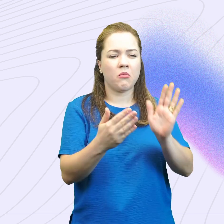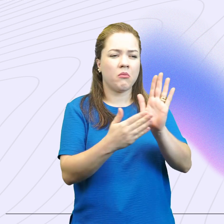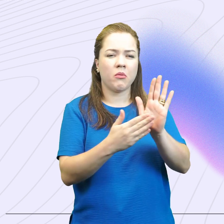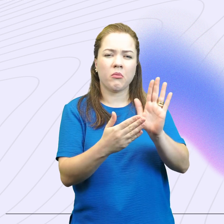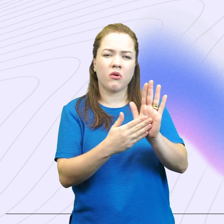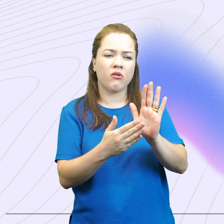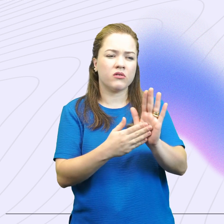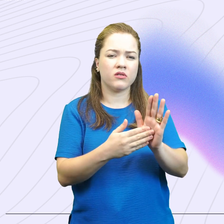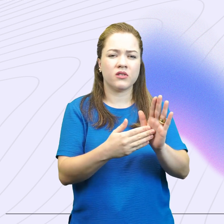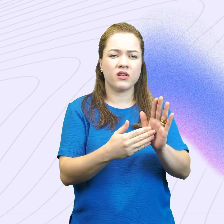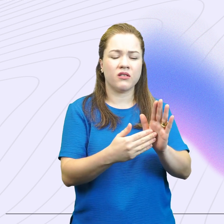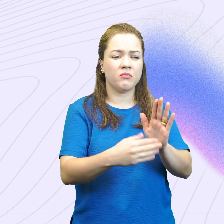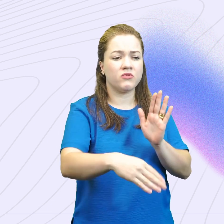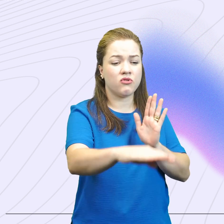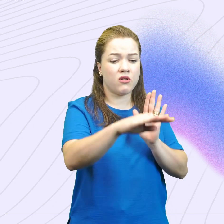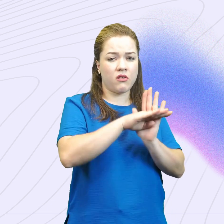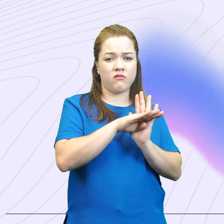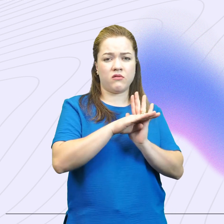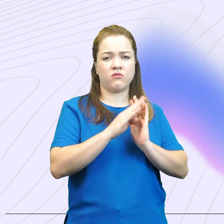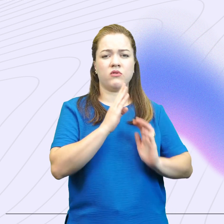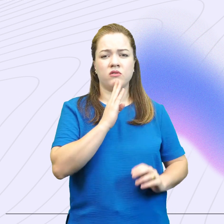proposta que era chegada até mim.